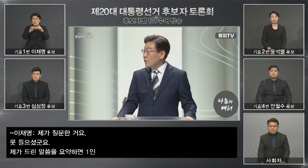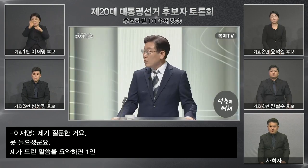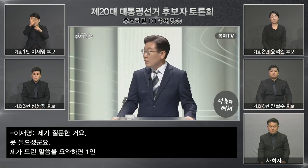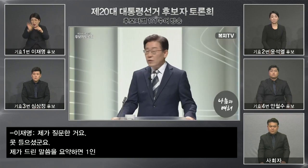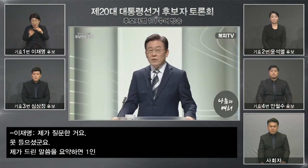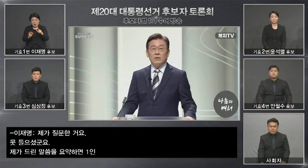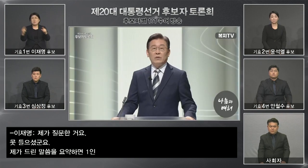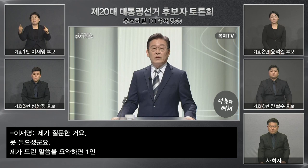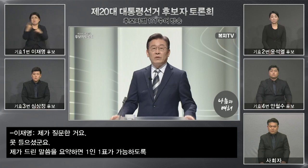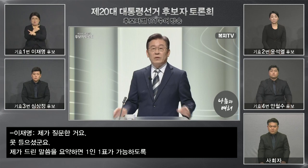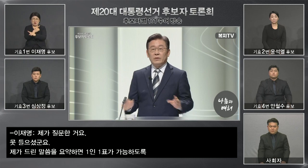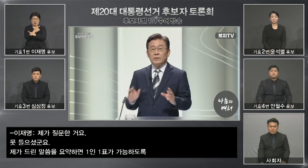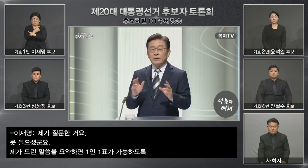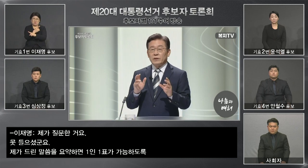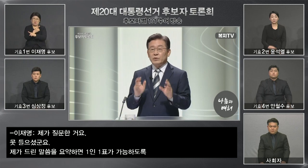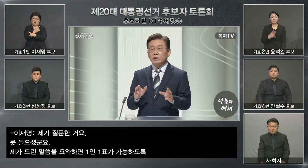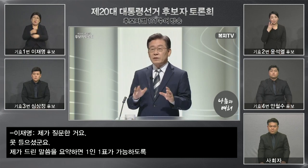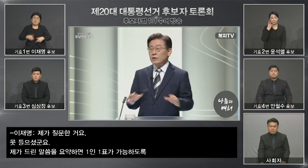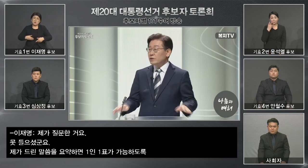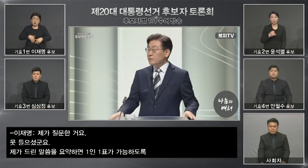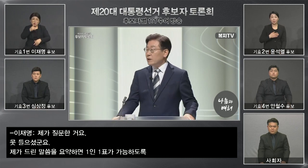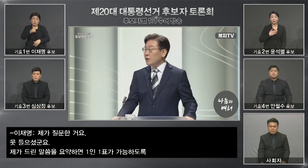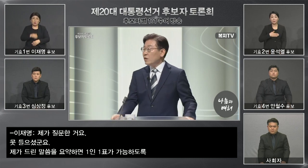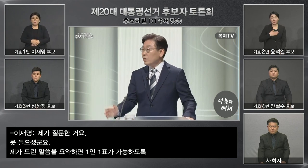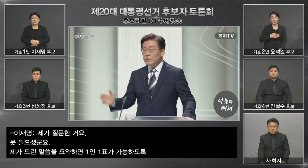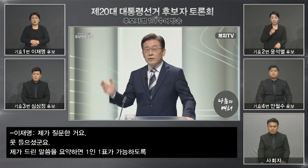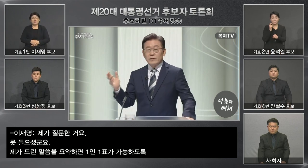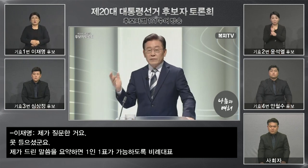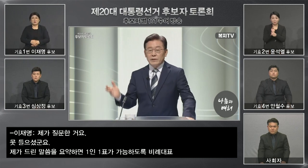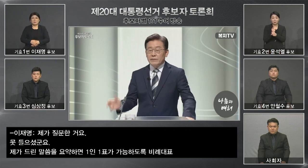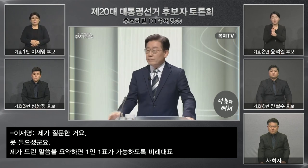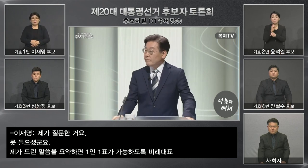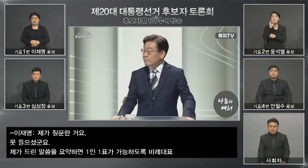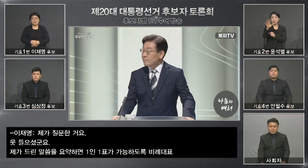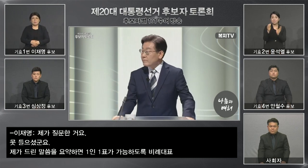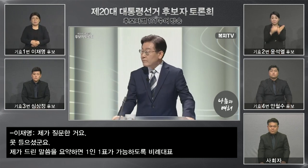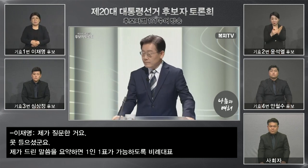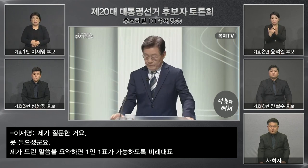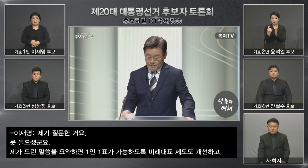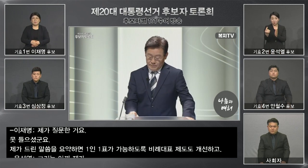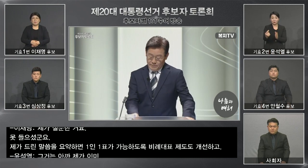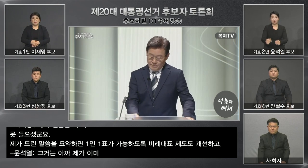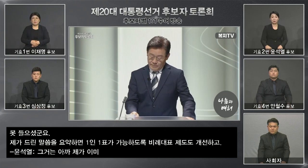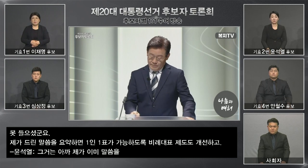개선하고 그건 제가 아까 이미 말씀을 드린 것처럼